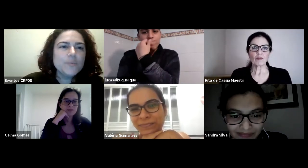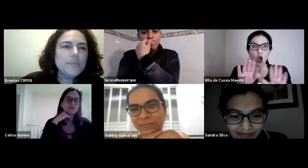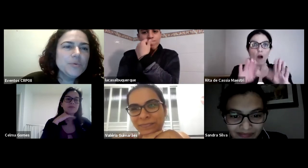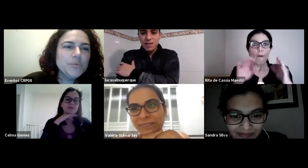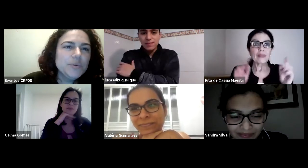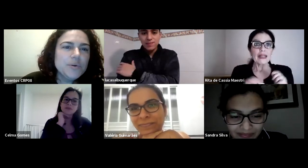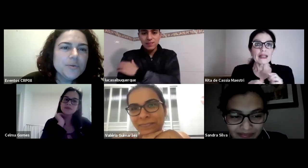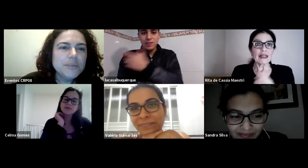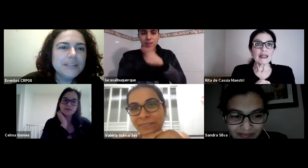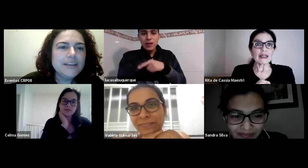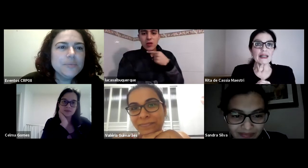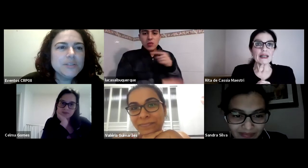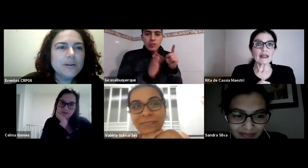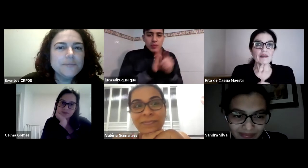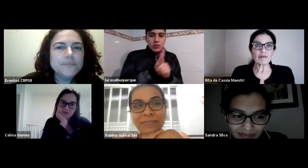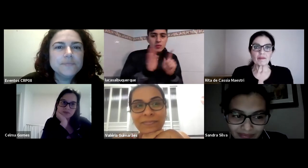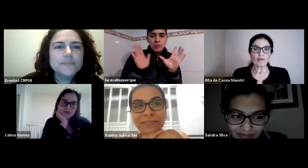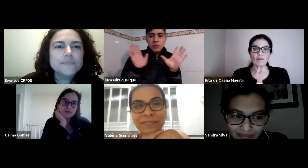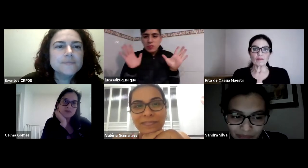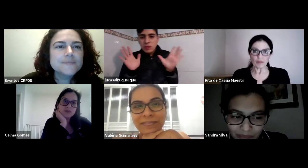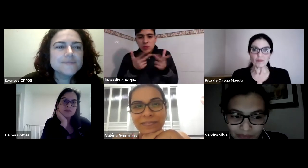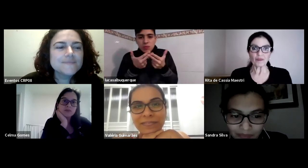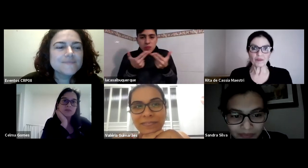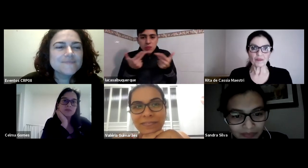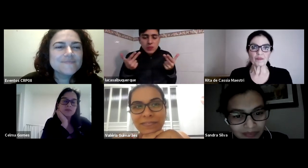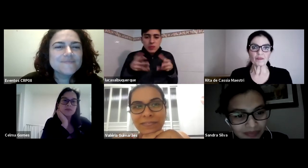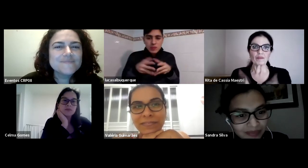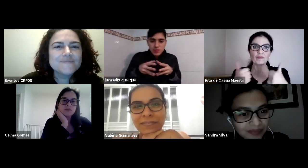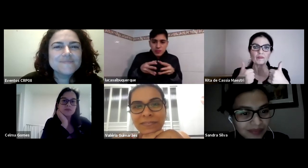Mais alguma pergunta ou algum comentário, pessoal?